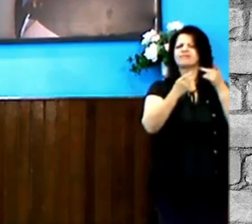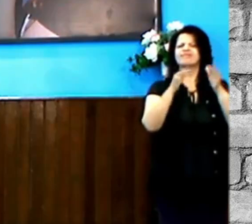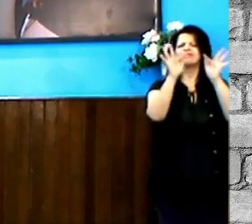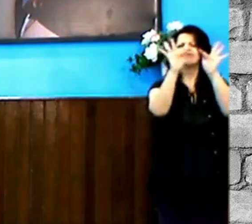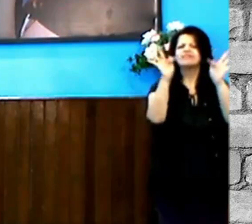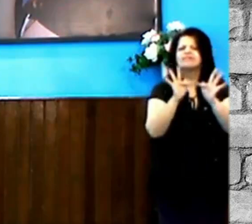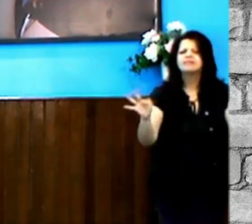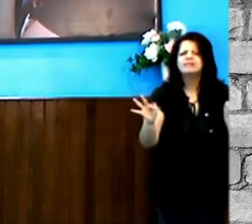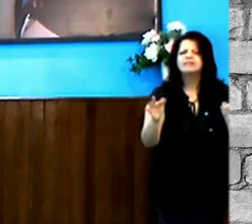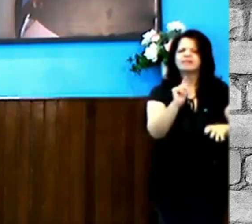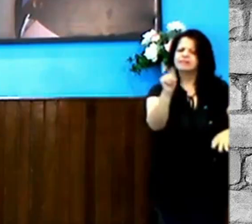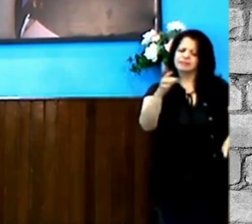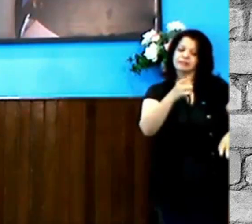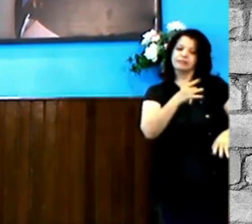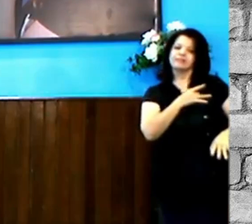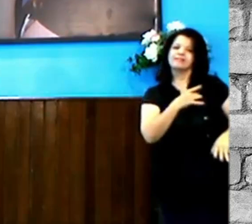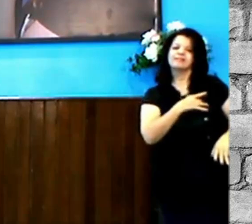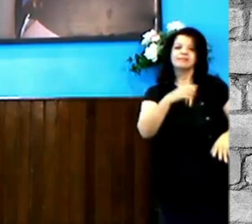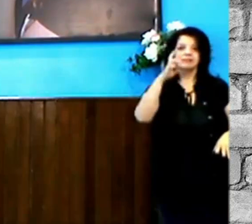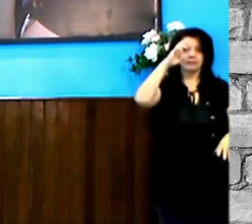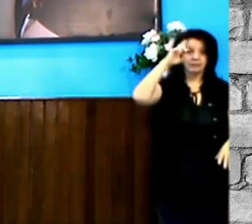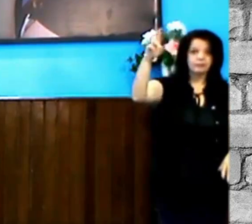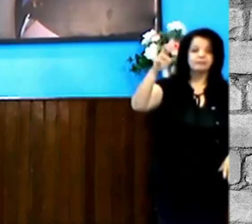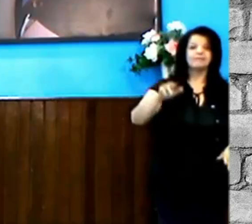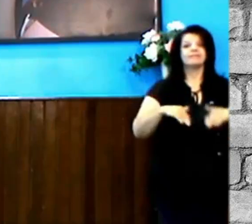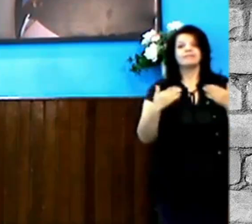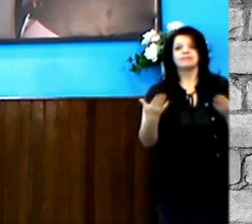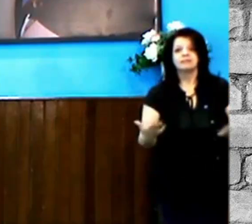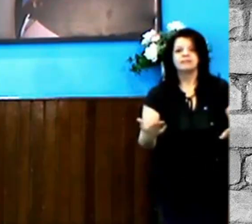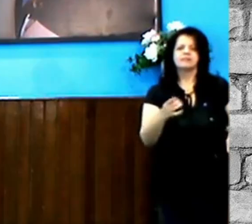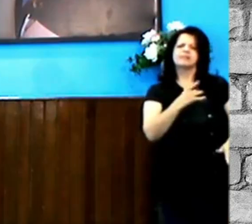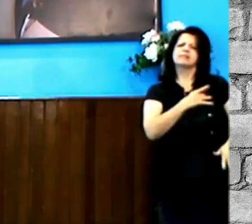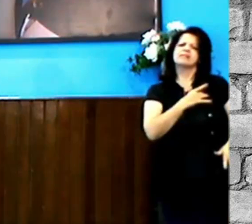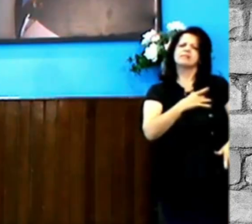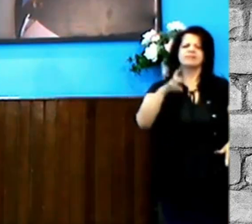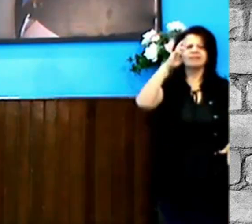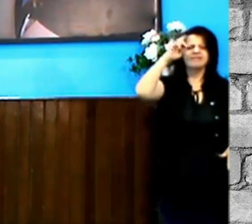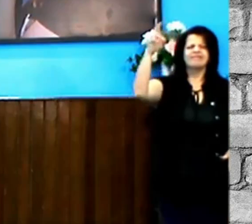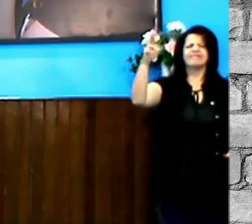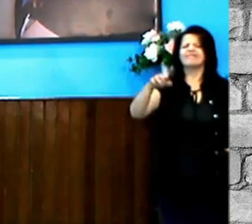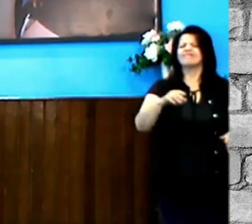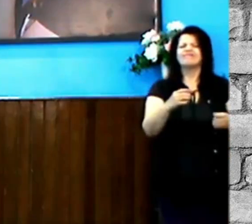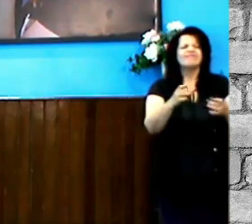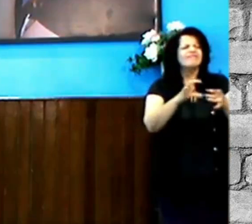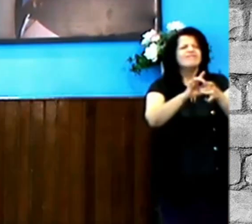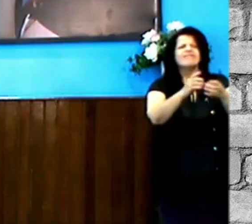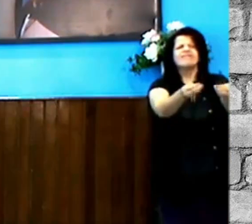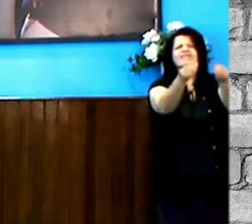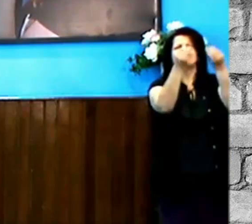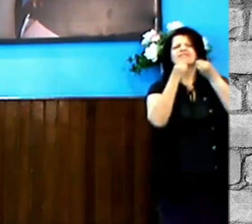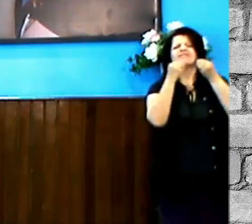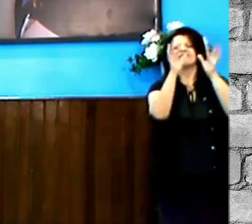homem que teme ao Senhor. Portanto, o temor do Senhor traz bem-aventurança. A Bíblia diz no